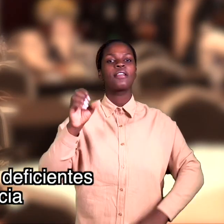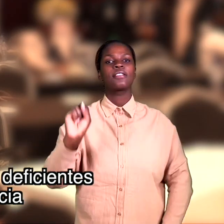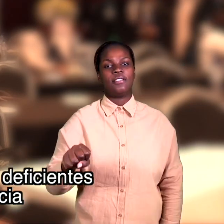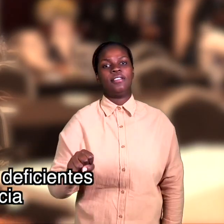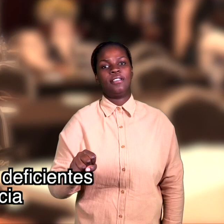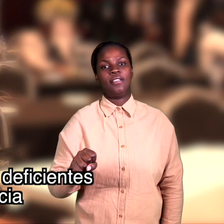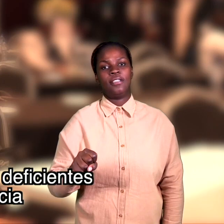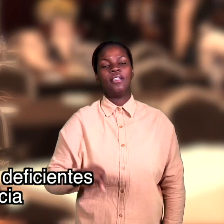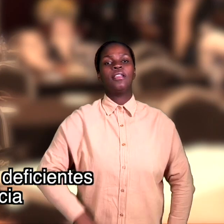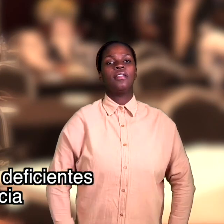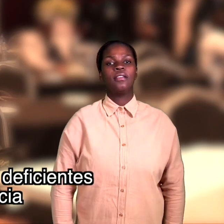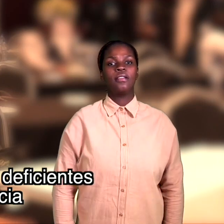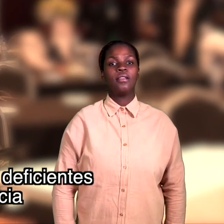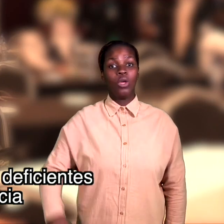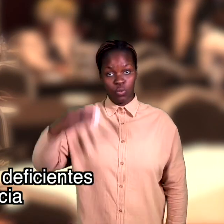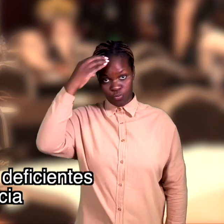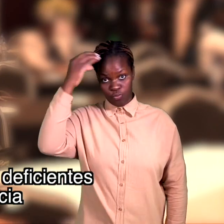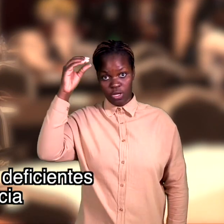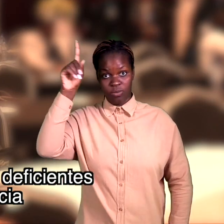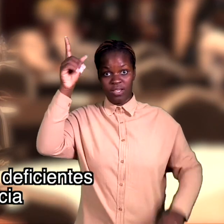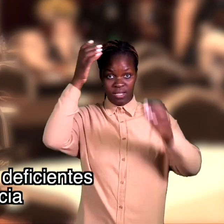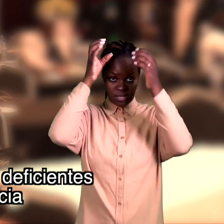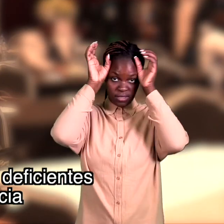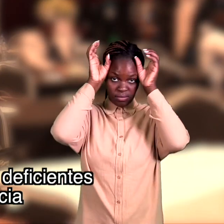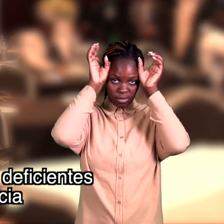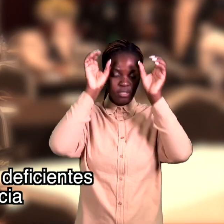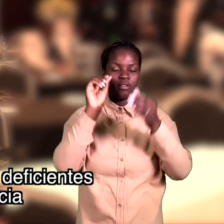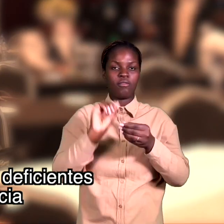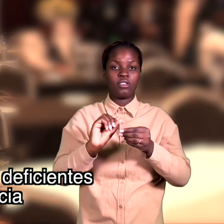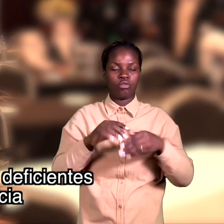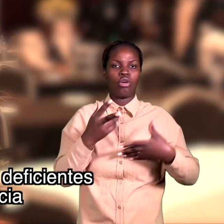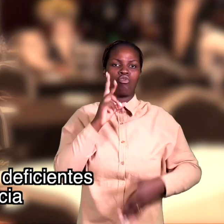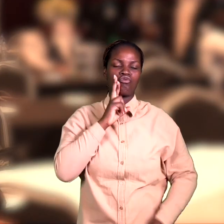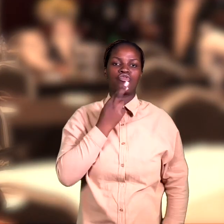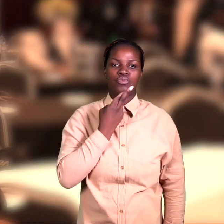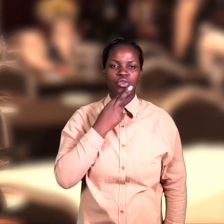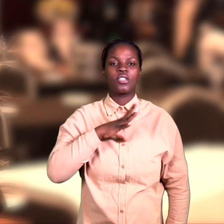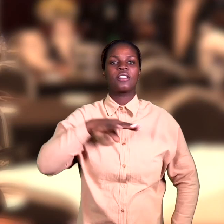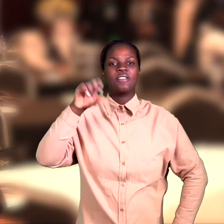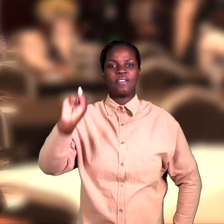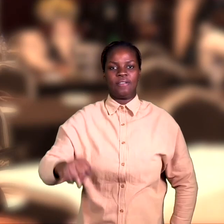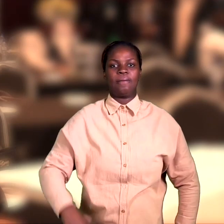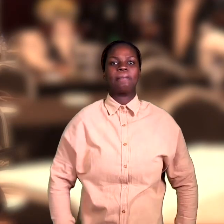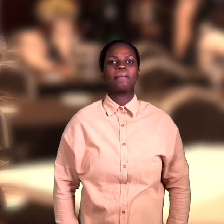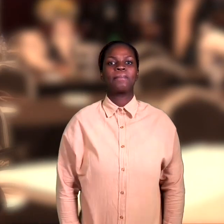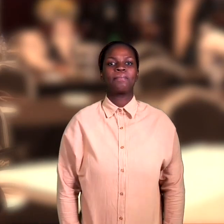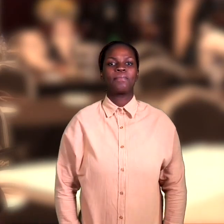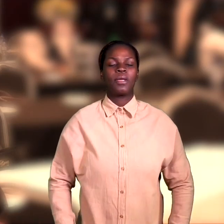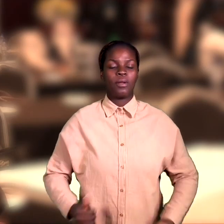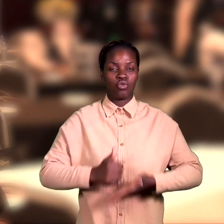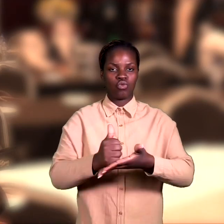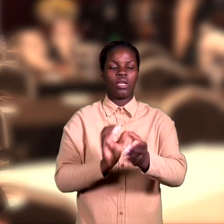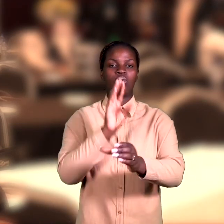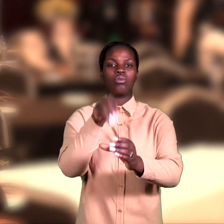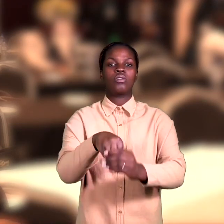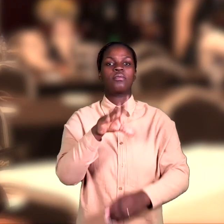que enfermam os deficientes e o governo, ao nível da província, tem dado resposta de forma a